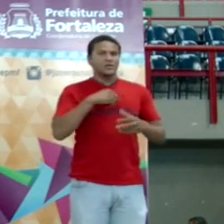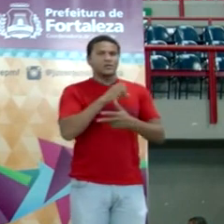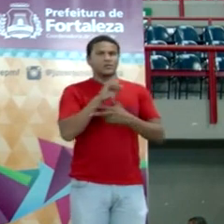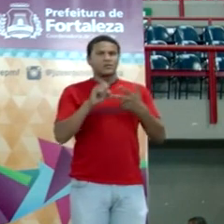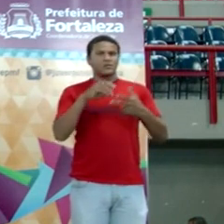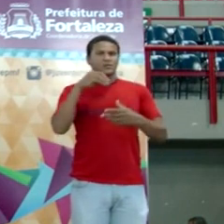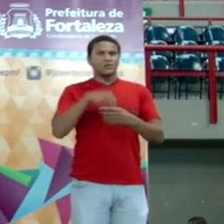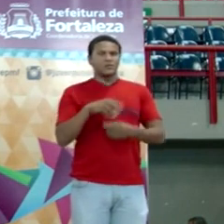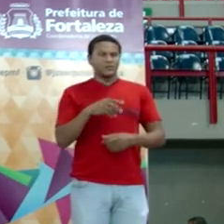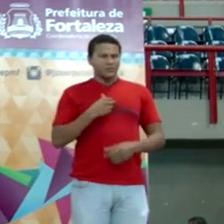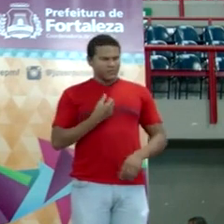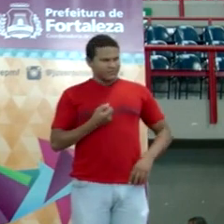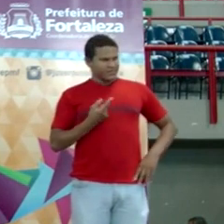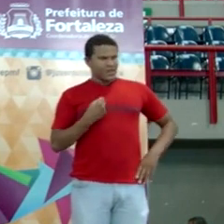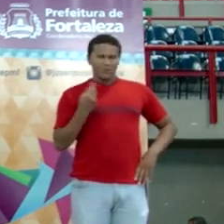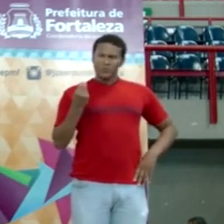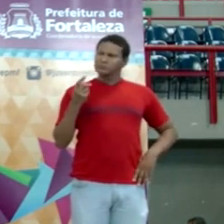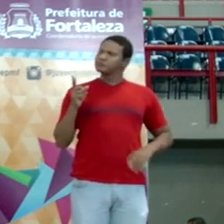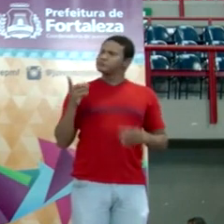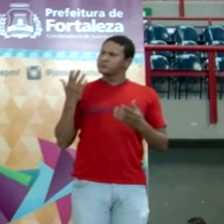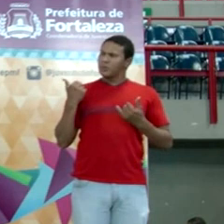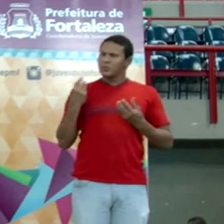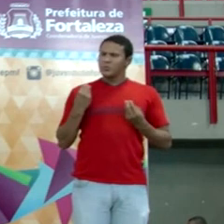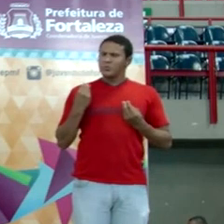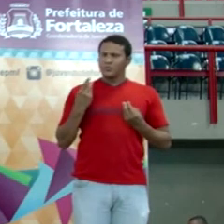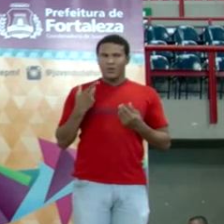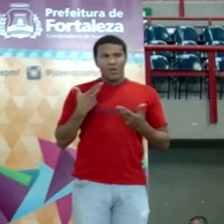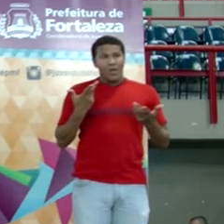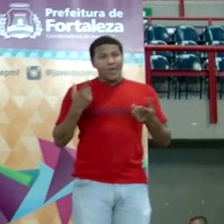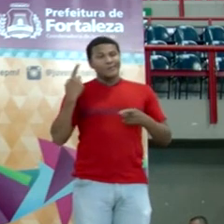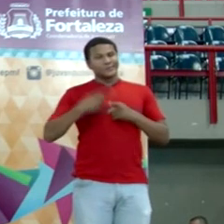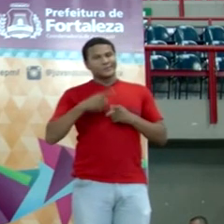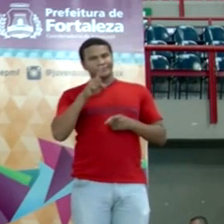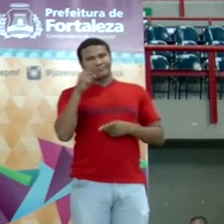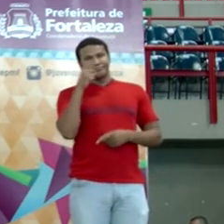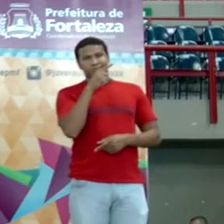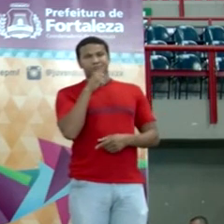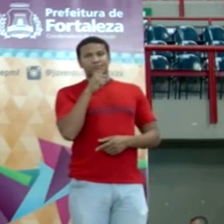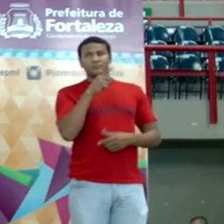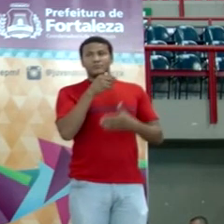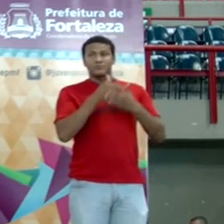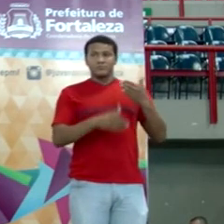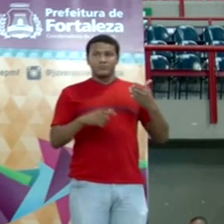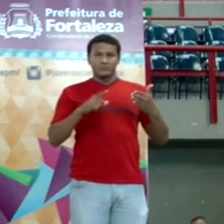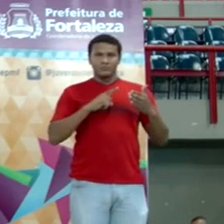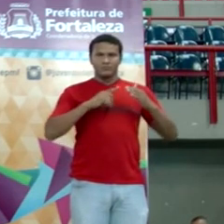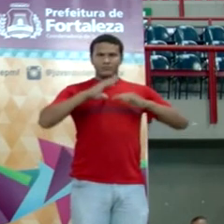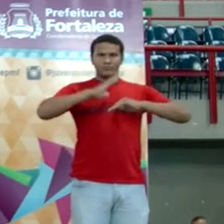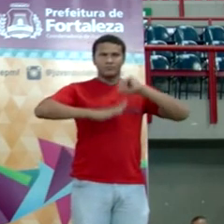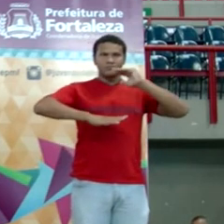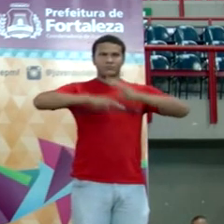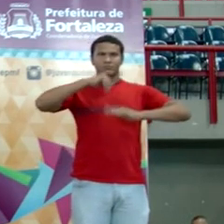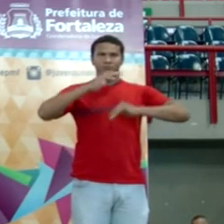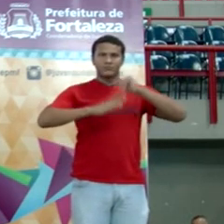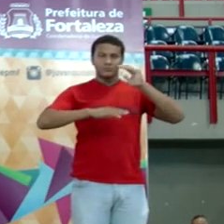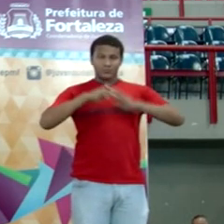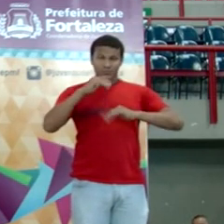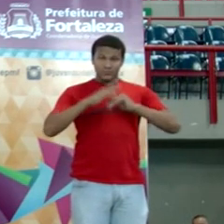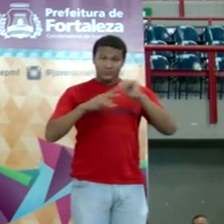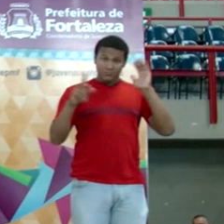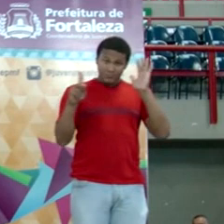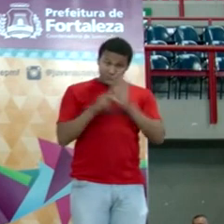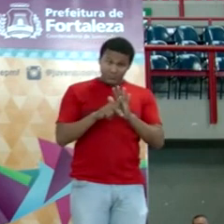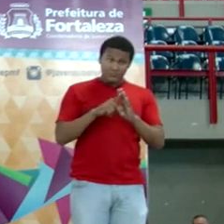Como é que tu sabe, Alexandre? Porque, pessoal, lá na prova, né, das habilidades que o aluno precisa ter para conseguir se dar bem na